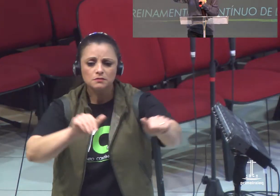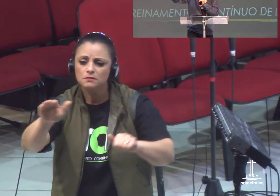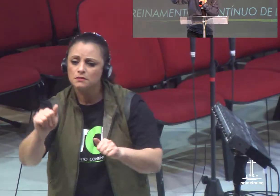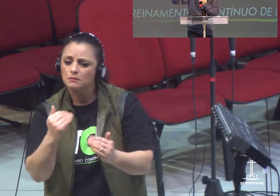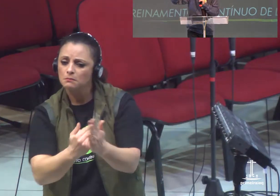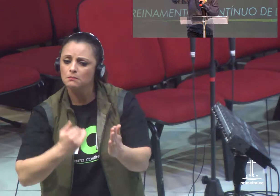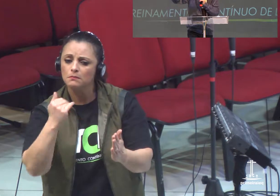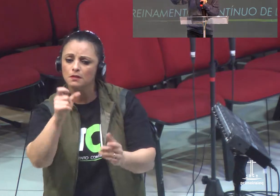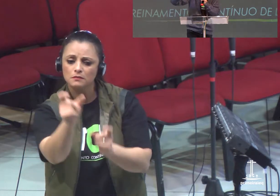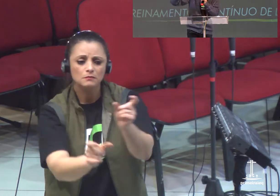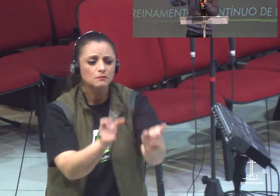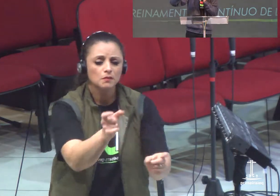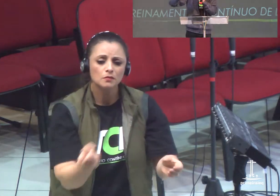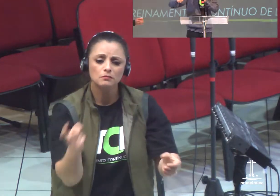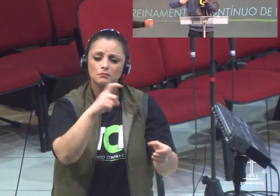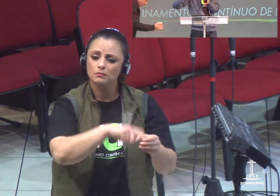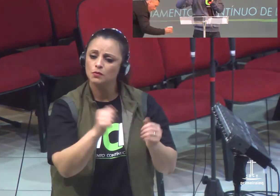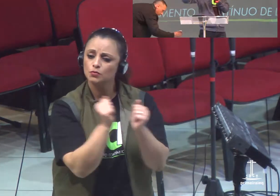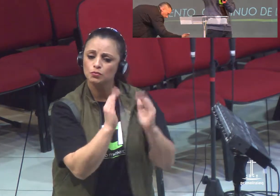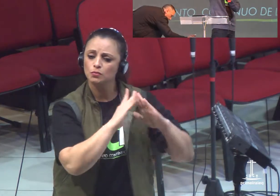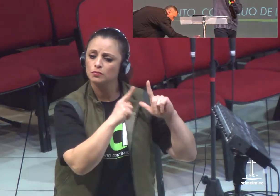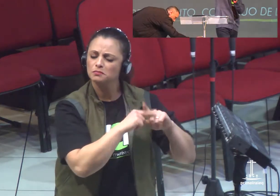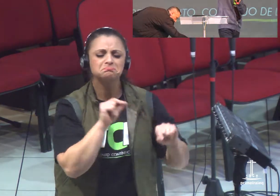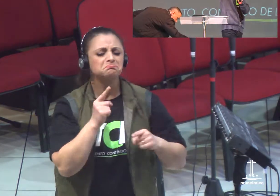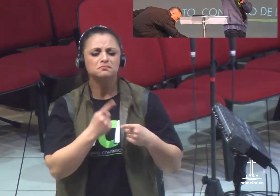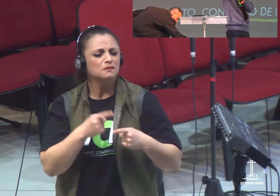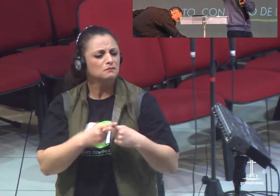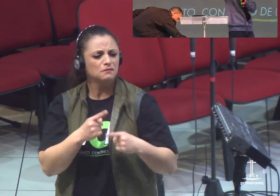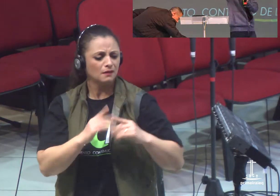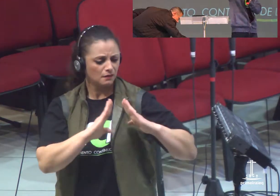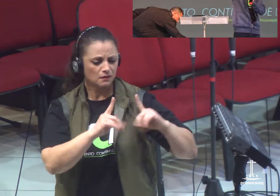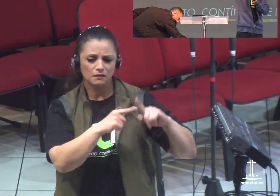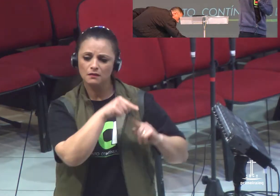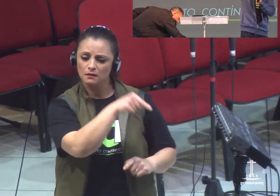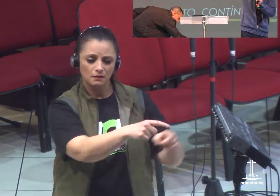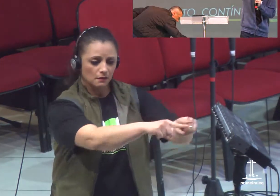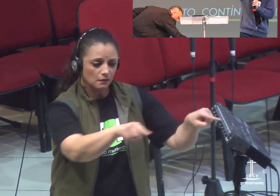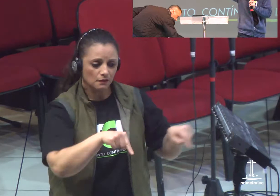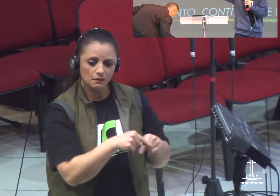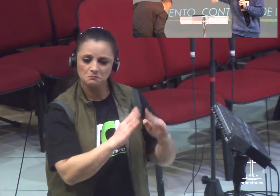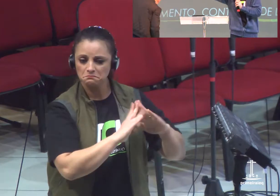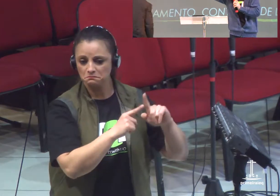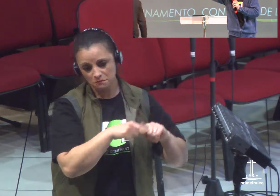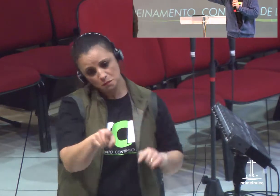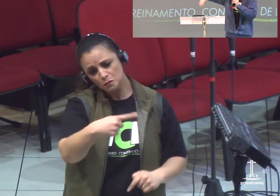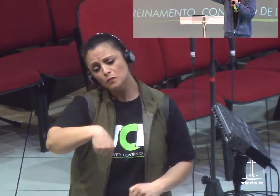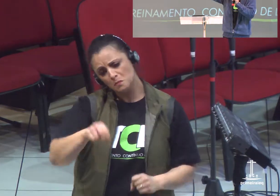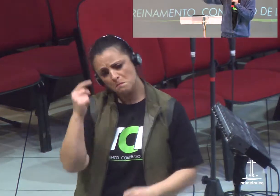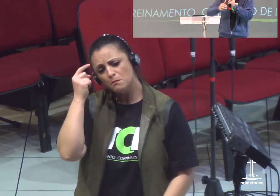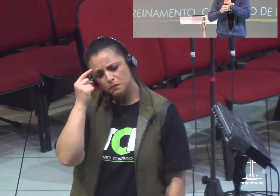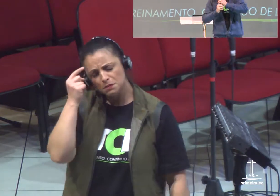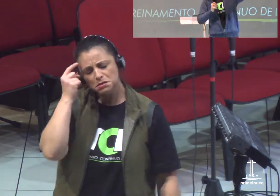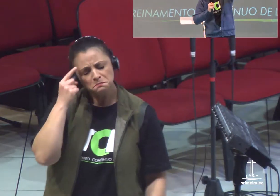àquela igreja os que iam sendo salvos? Por que Ele acrescentava lá naquela igreja? E daí você pode pensar